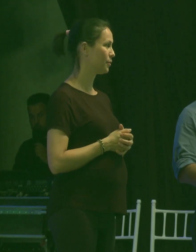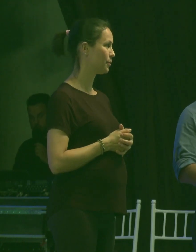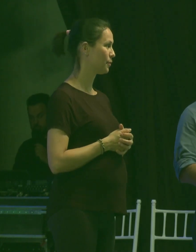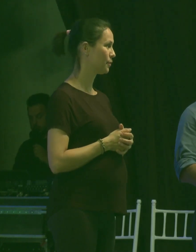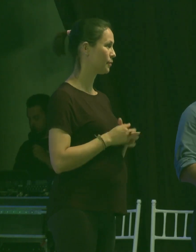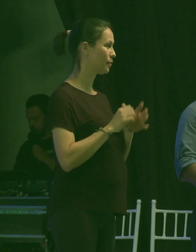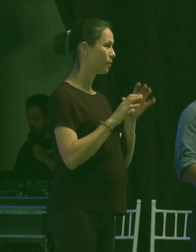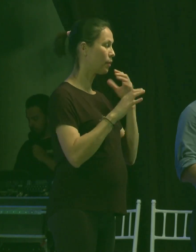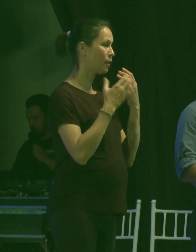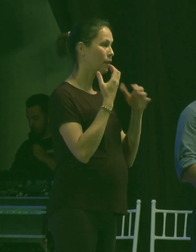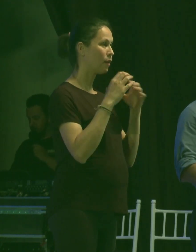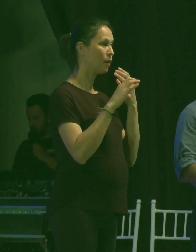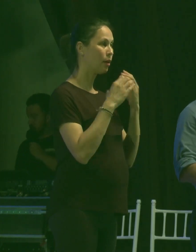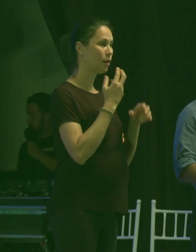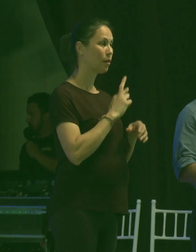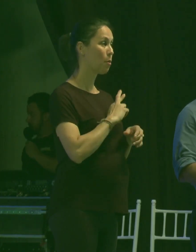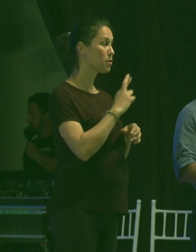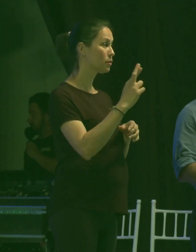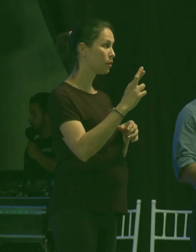Intérprete, representante da obra